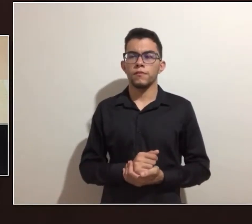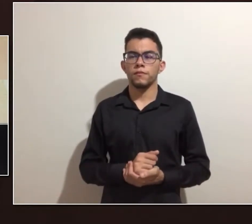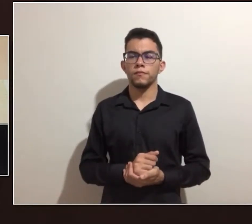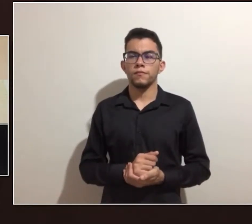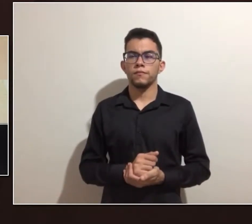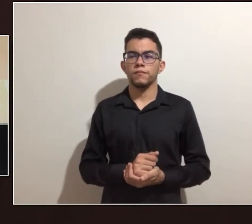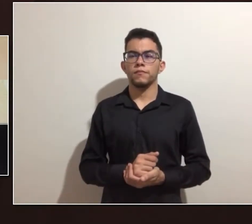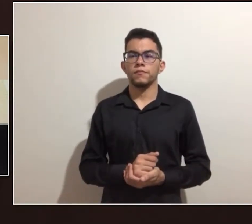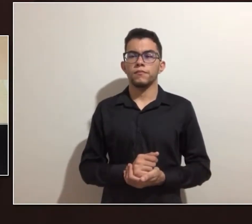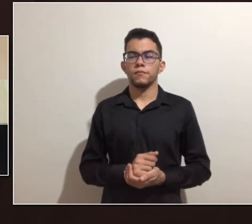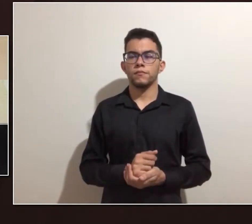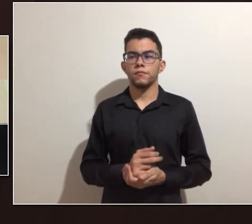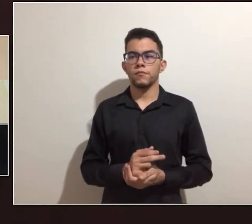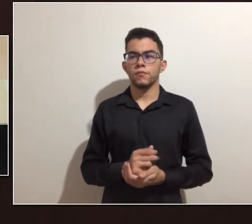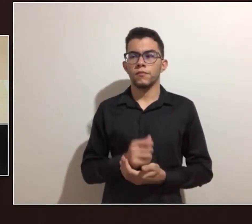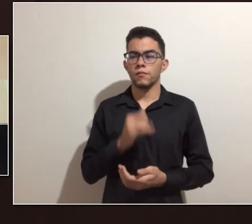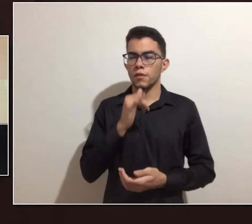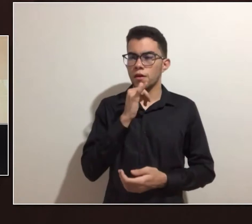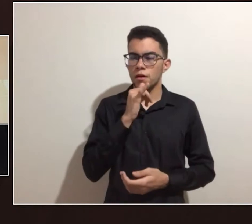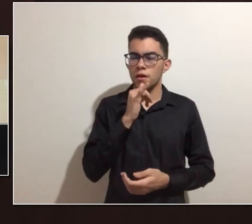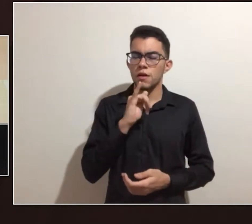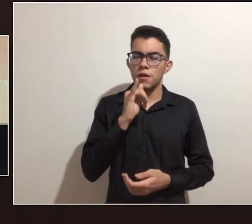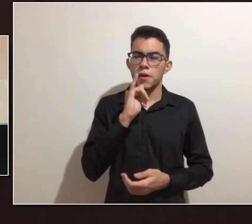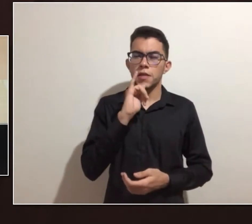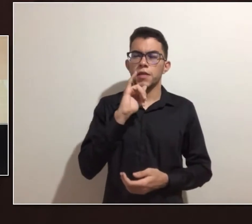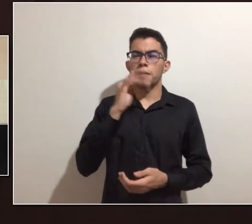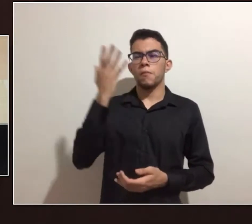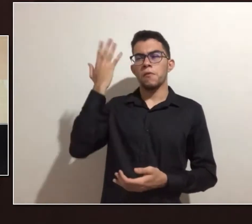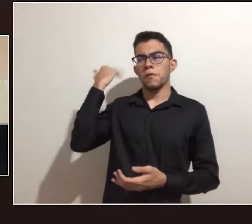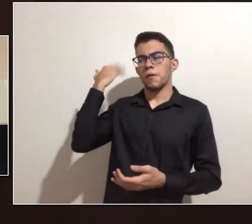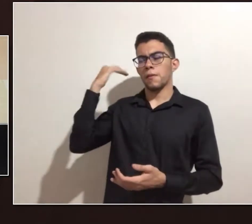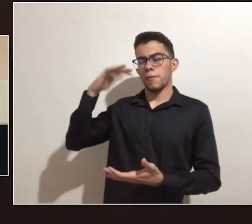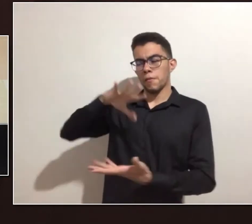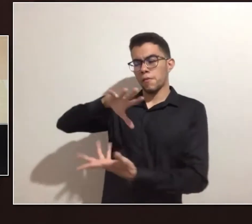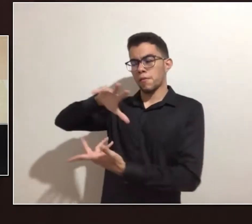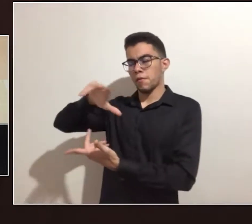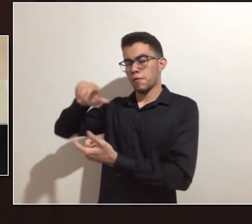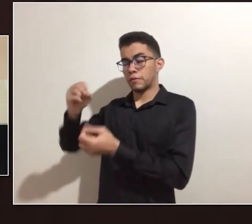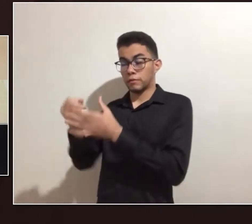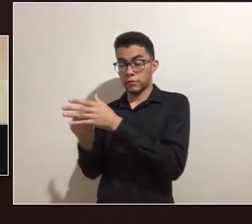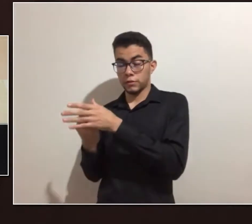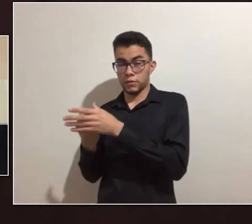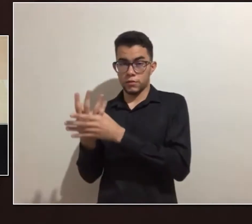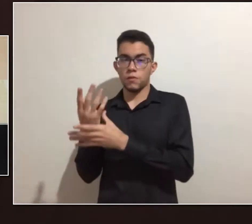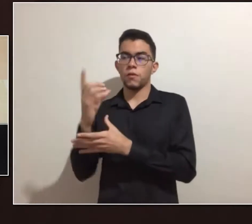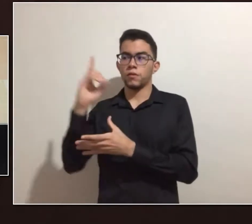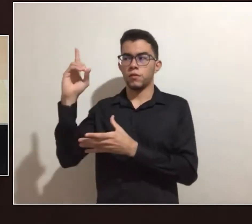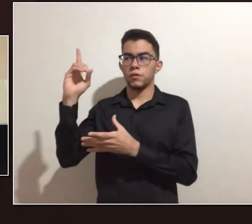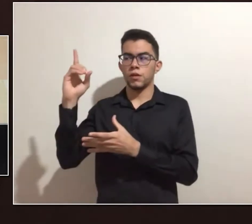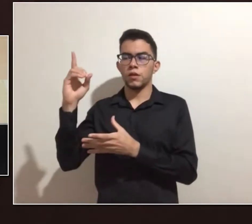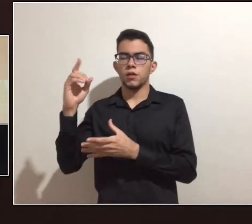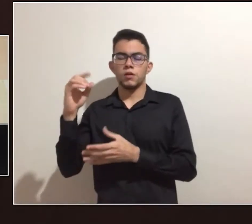de auxiliadora para Adão, tinha de fazer Adão adormecer e do seu lado,